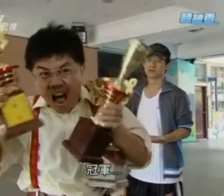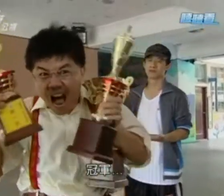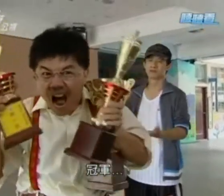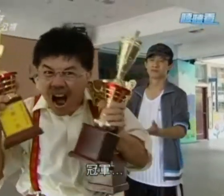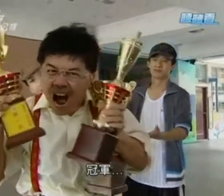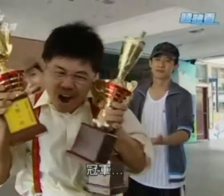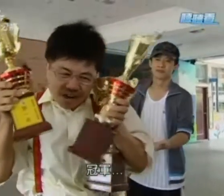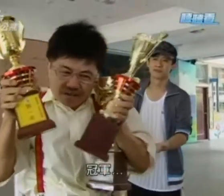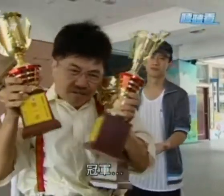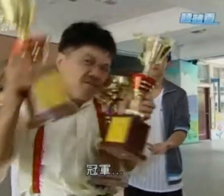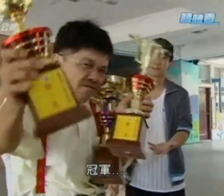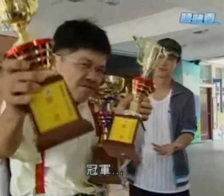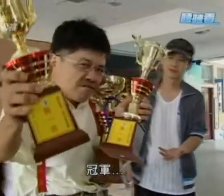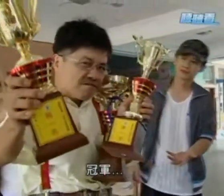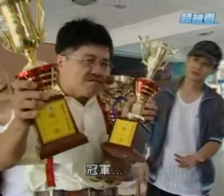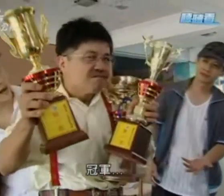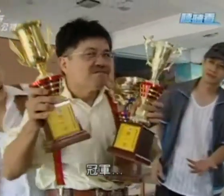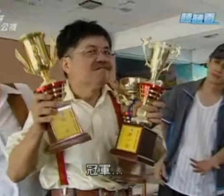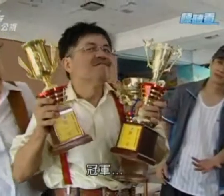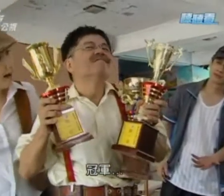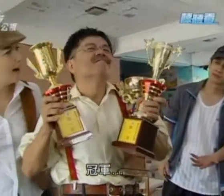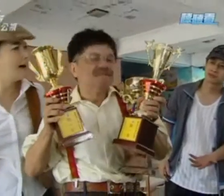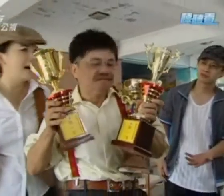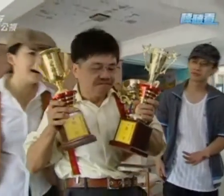军啊，冠军。